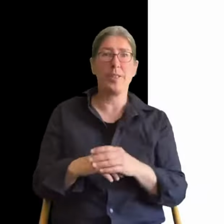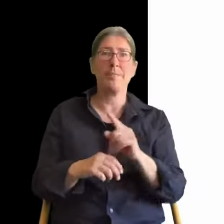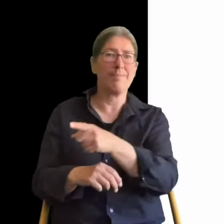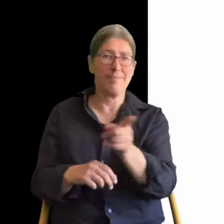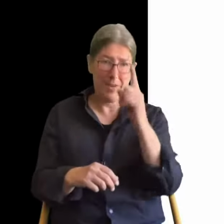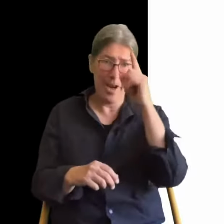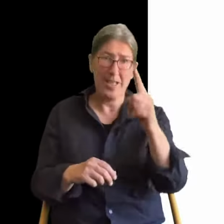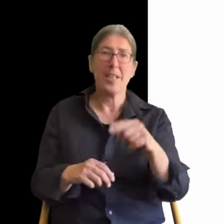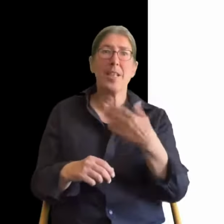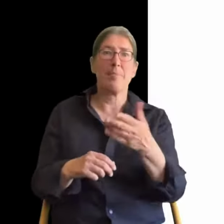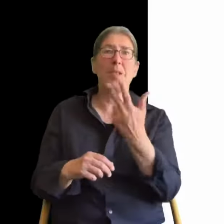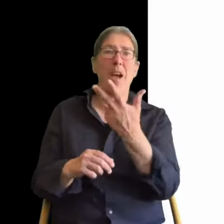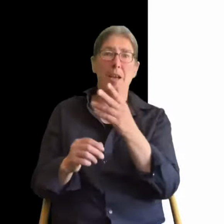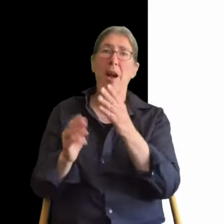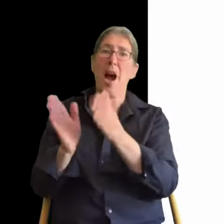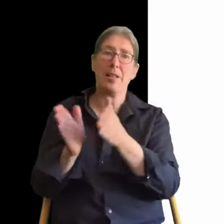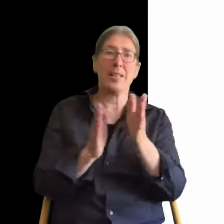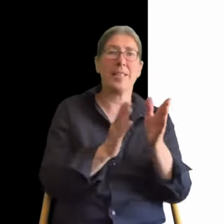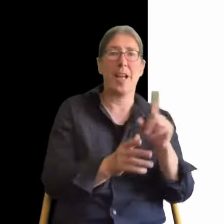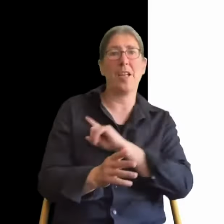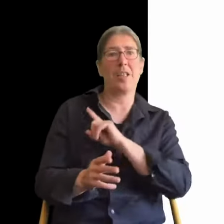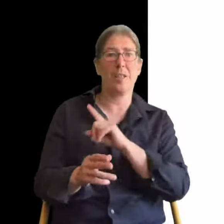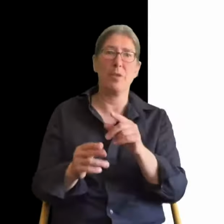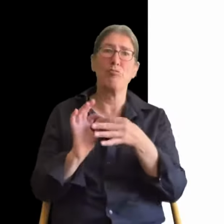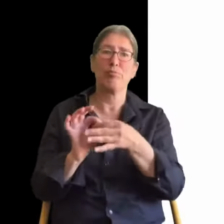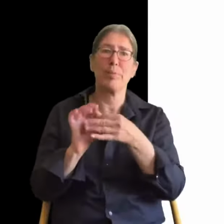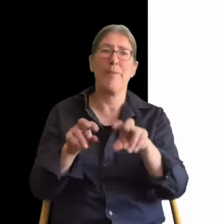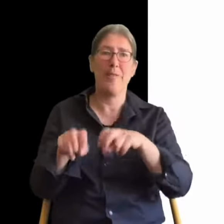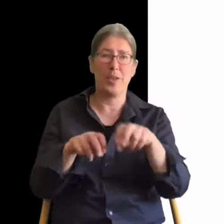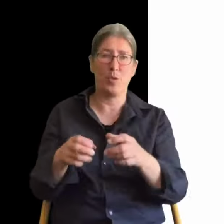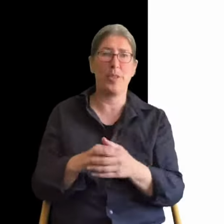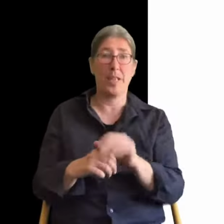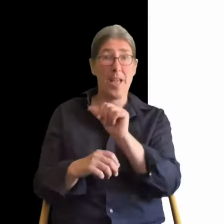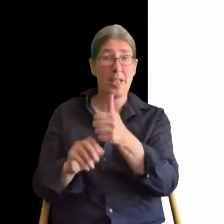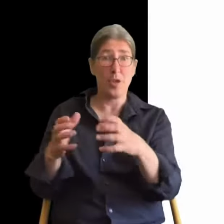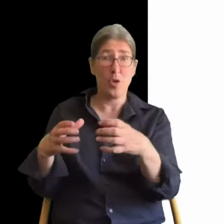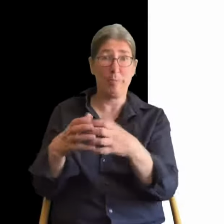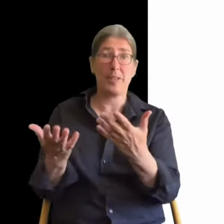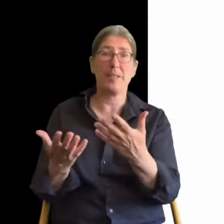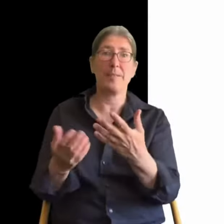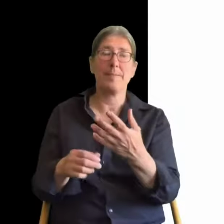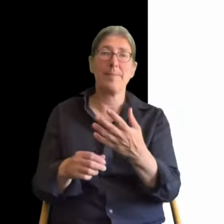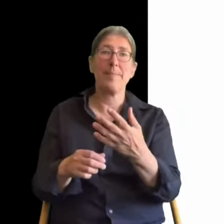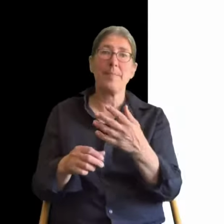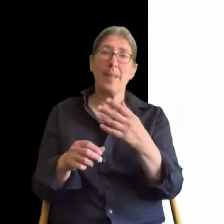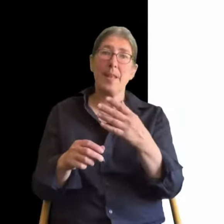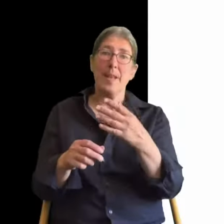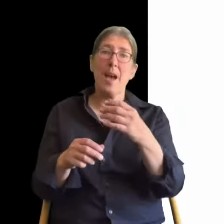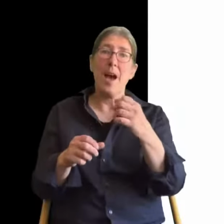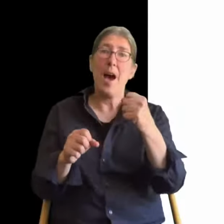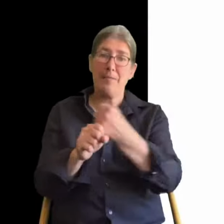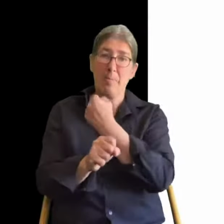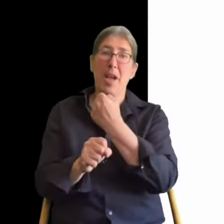ja schon, es gibt drei Arten von Adjektiven, je nach Verwendung. Die eine Gruppe sind die adverbialen